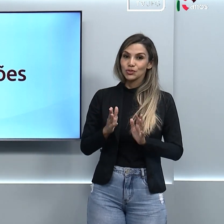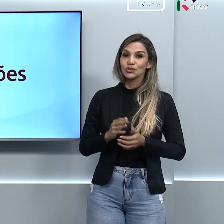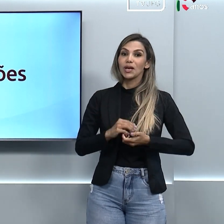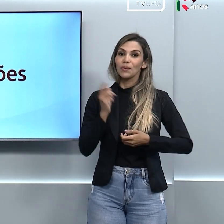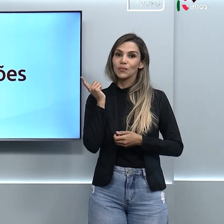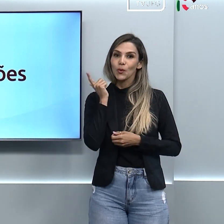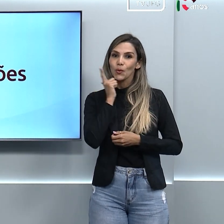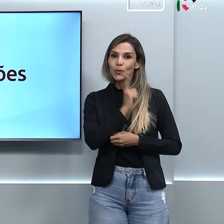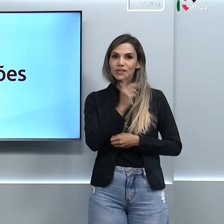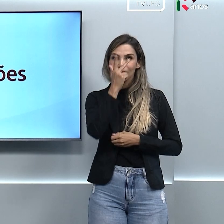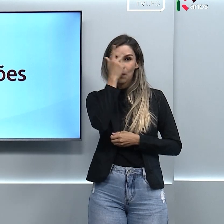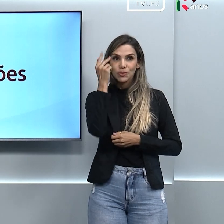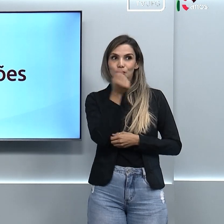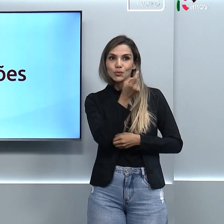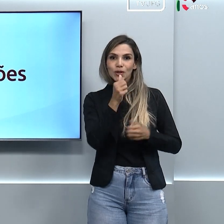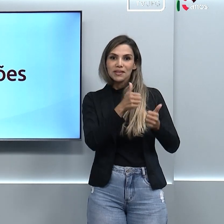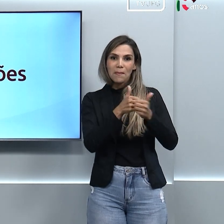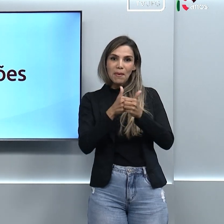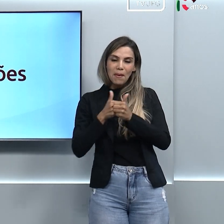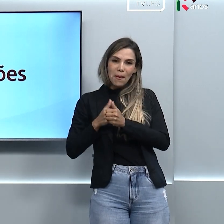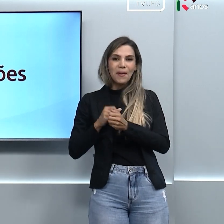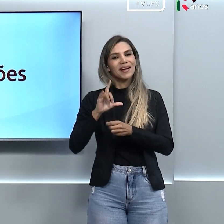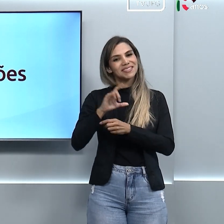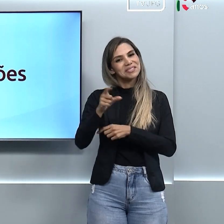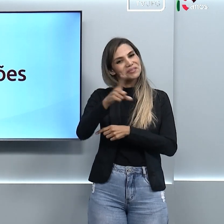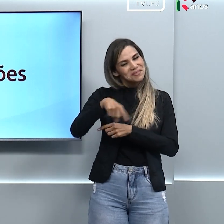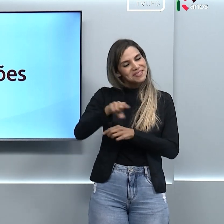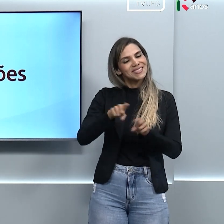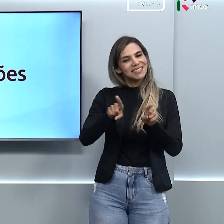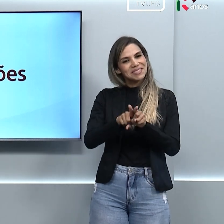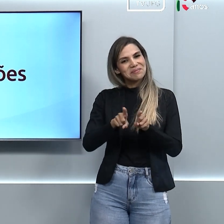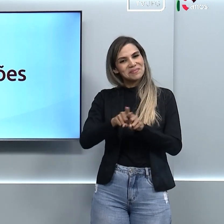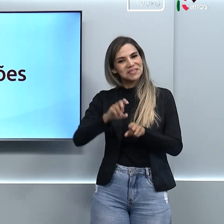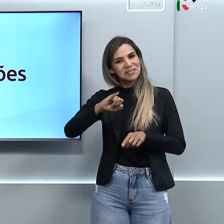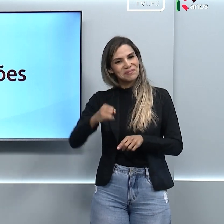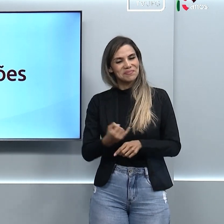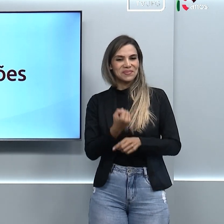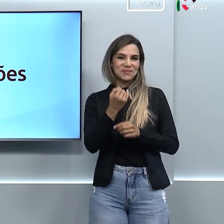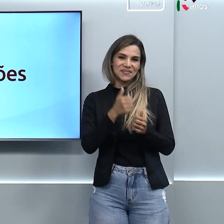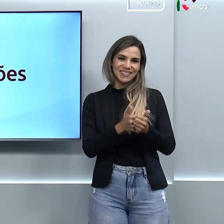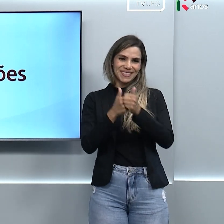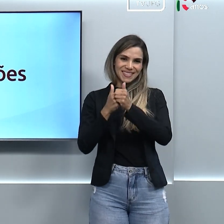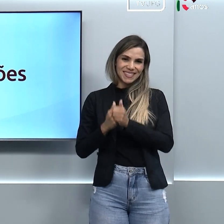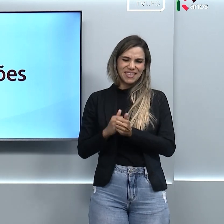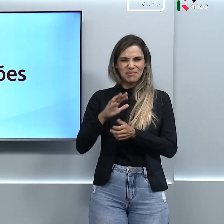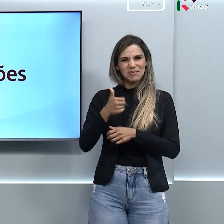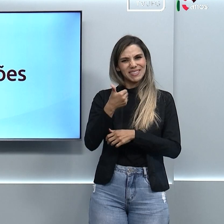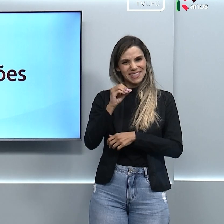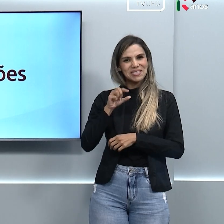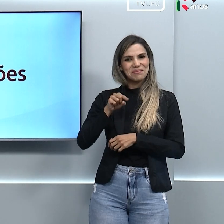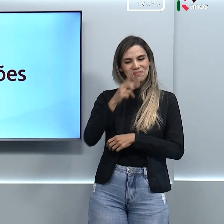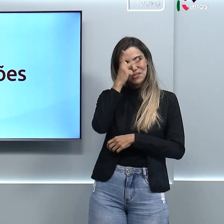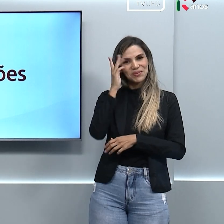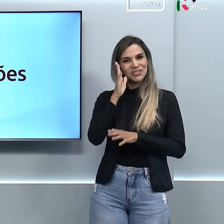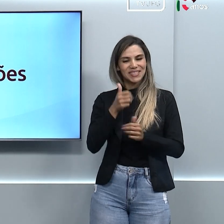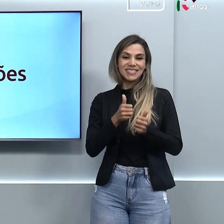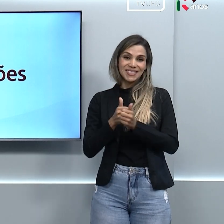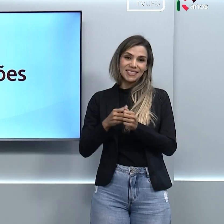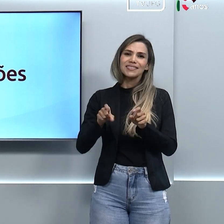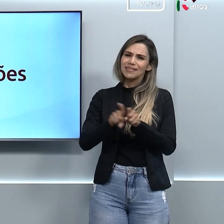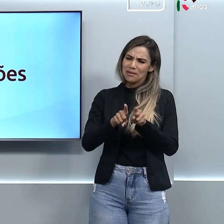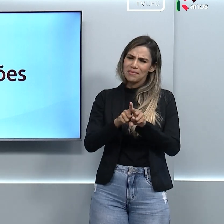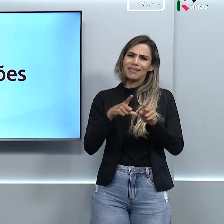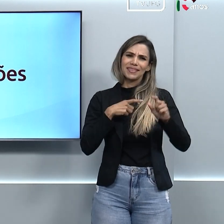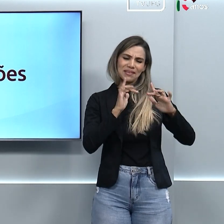número importante no Instagram, você pode se juntar a essa comunidade de mais de 10 mil pessoas. Você também pode se juntar às